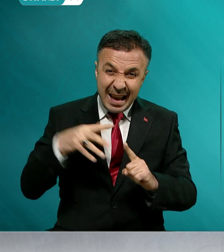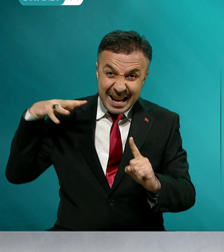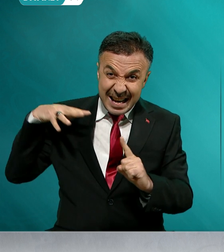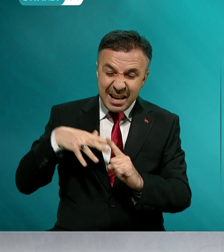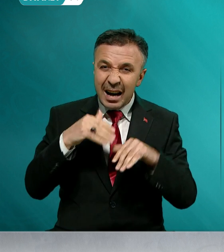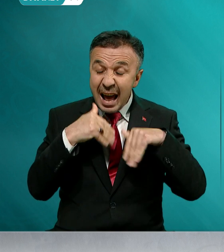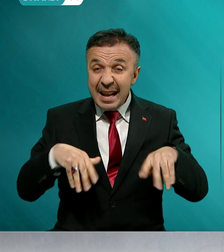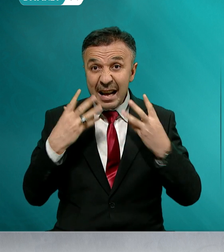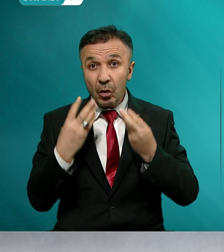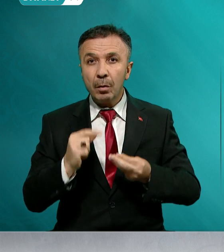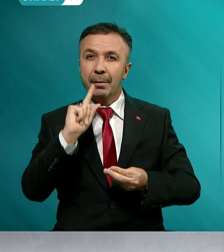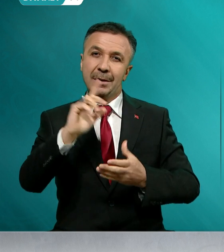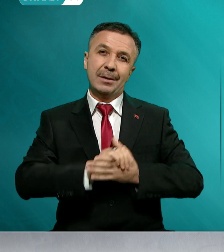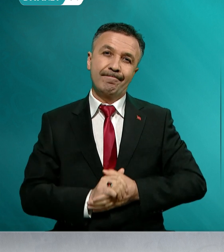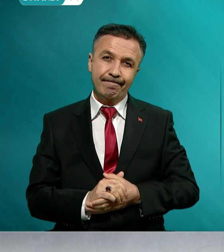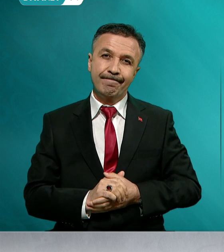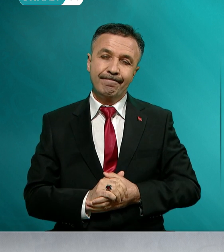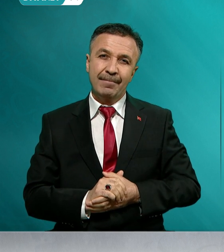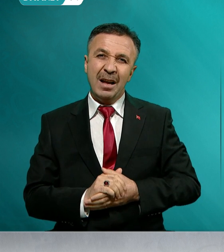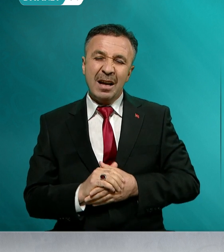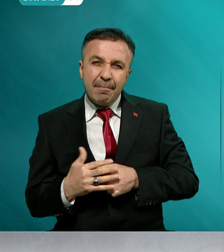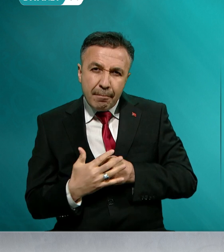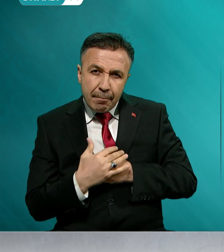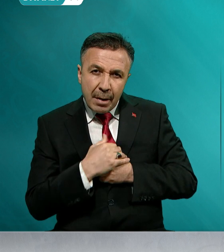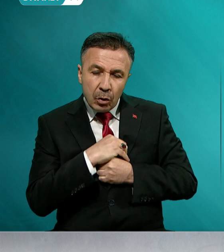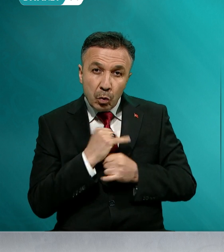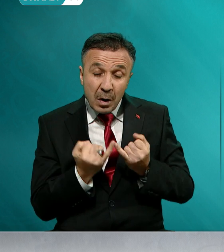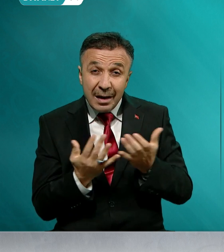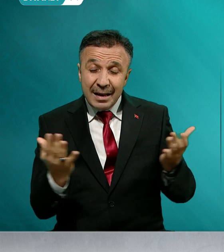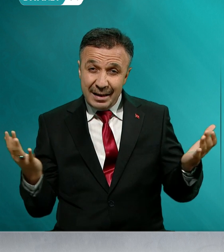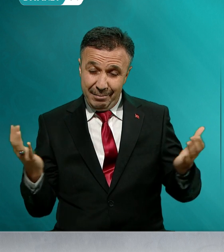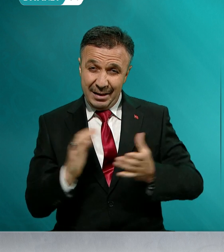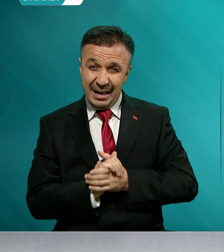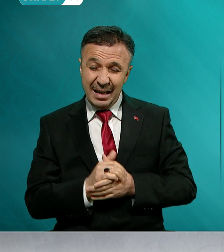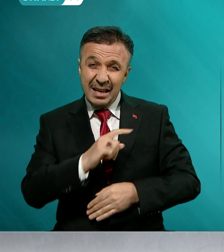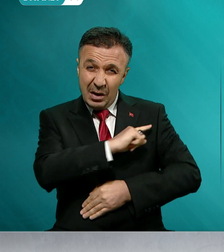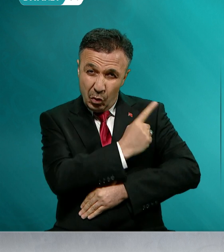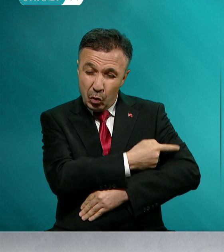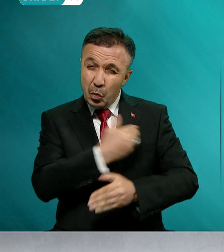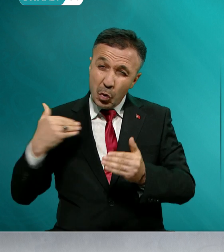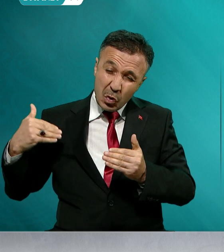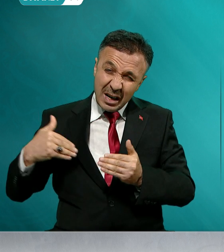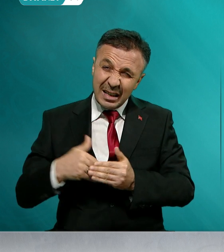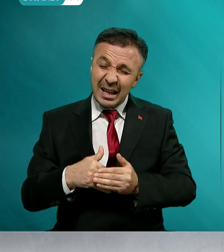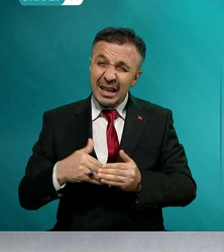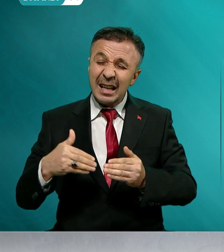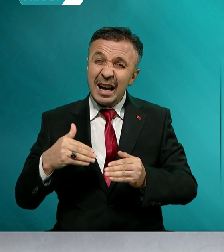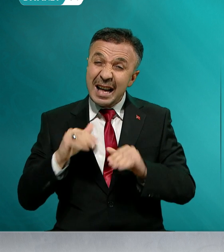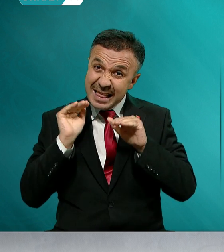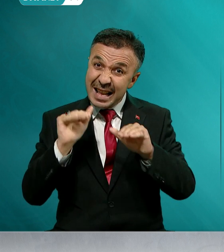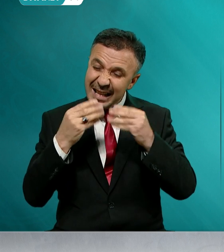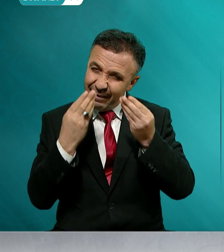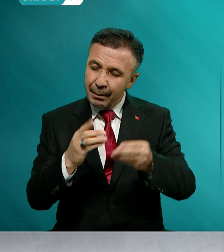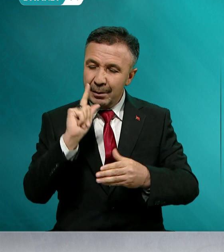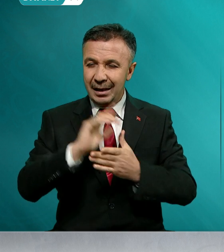karşı çıkalım bu Mazlum kardeşlerimize gücümüz nispetinde destek olalım